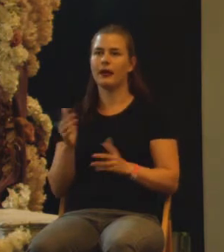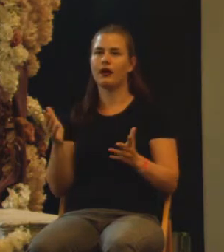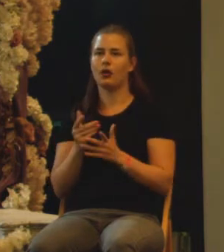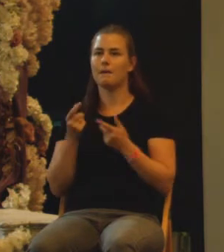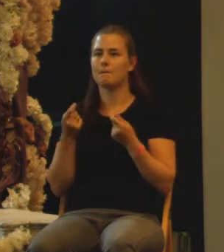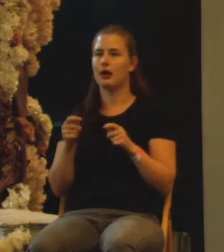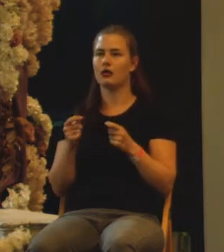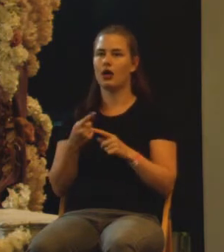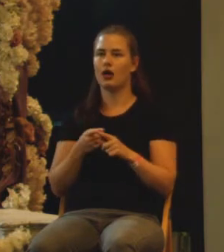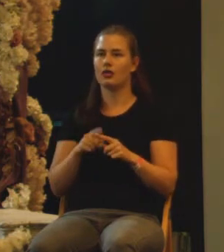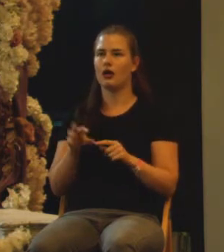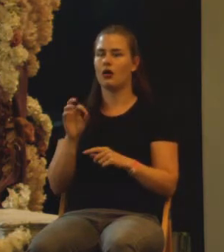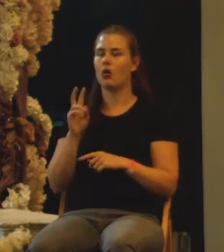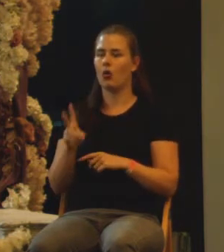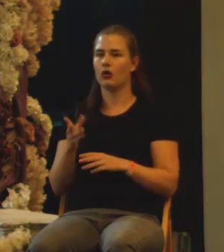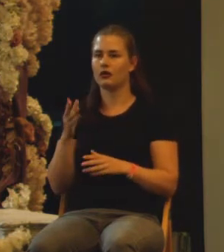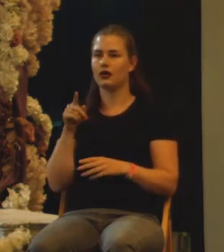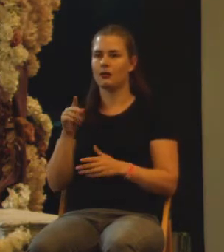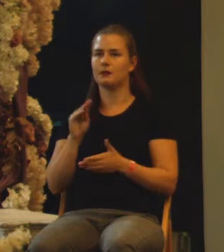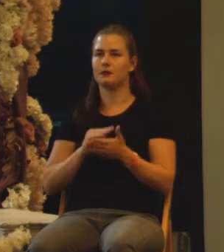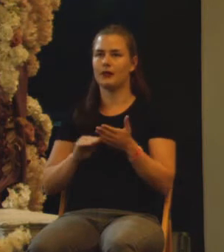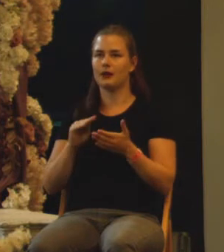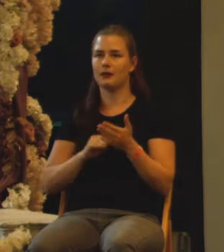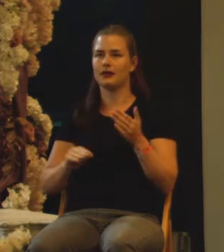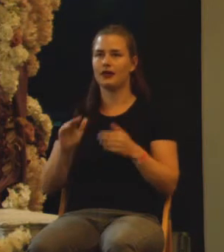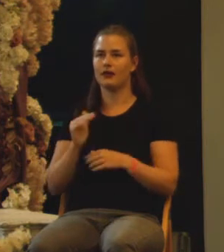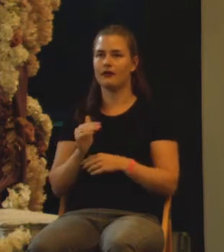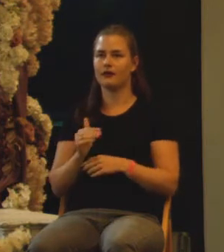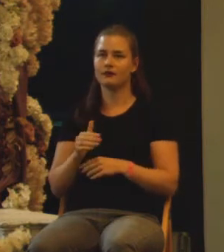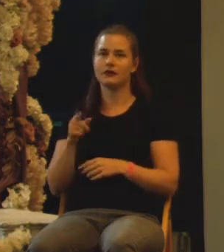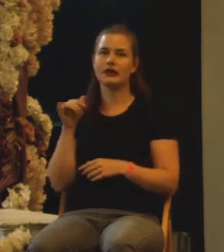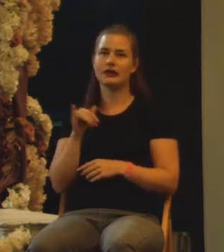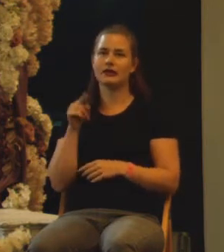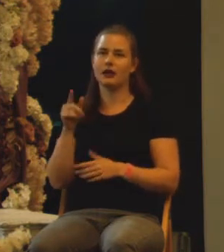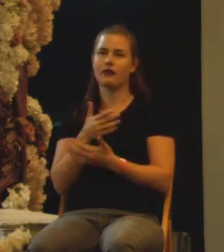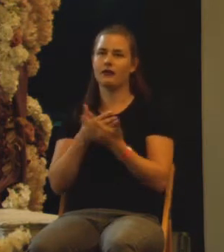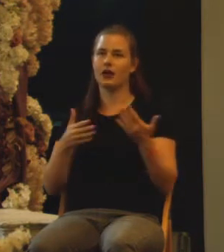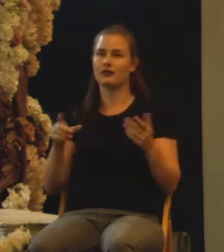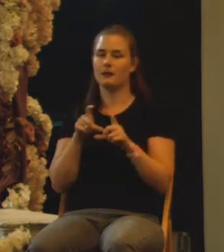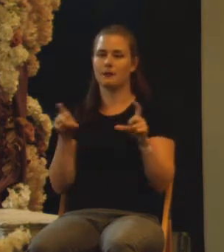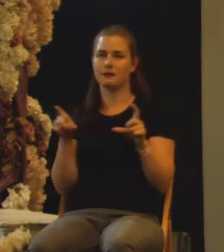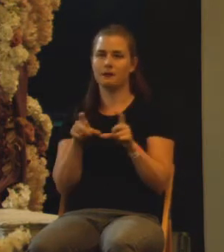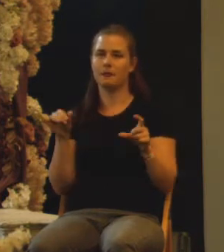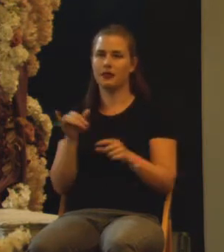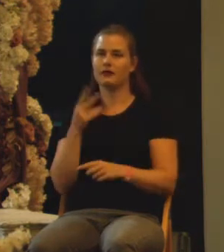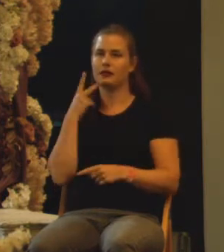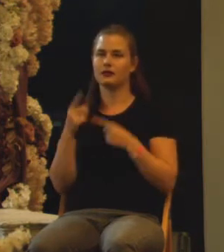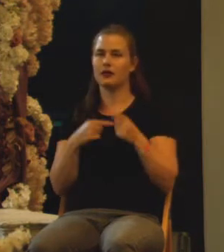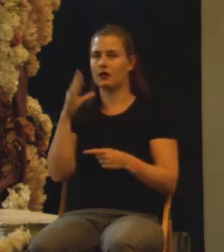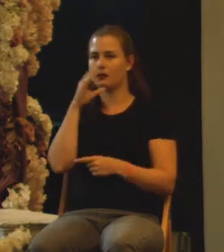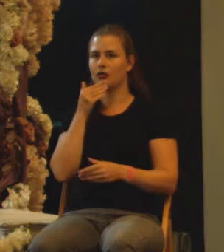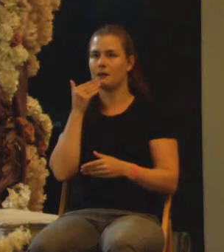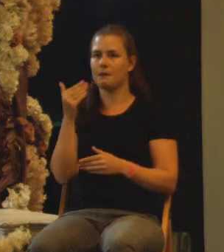продается, это ок. Ну, на нем написано «фермерское» в разных супермаркетах. Но там должно быть написано, что оно фермерское. Вы всегда можете